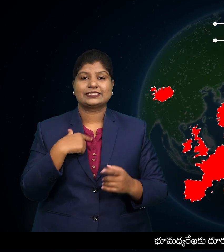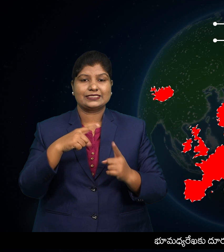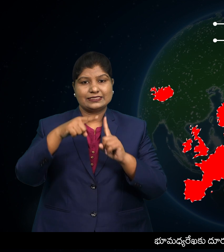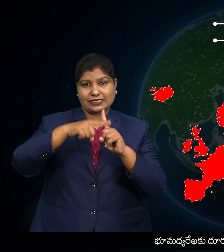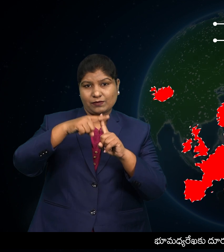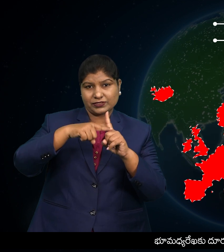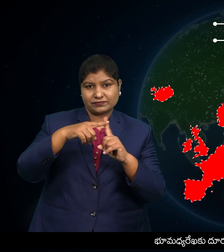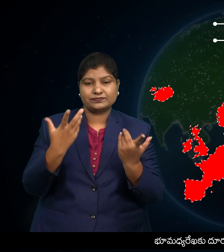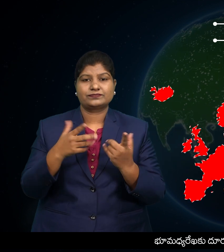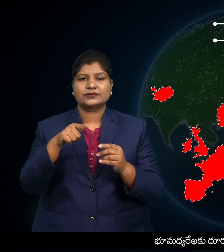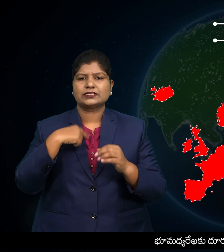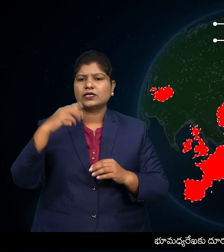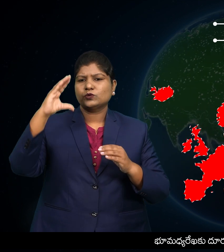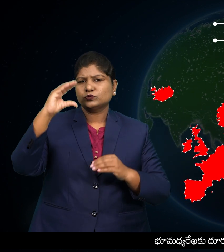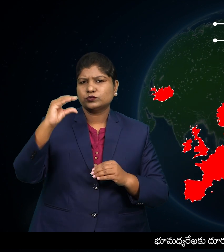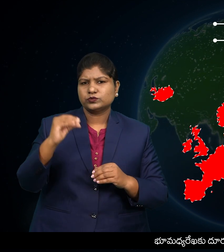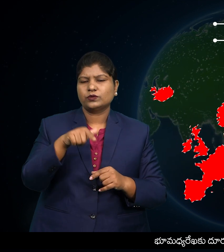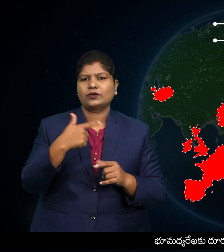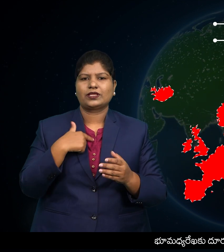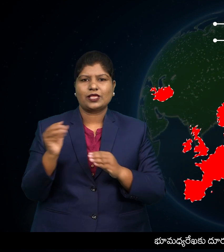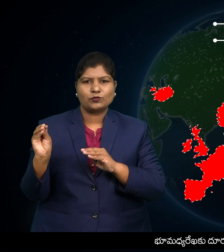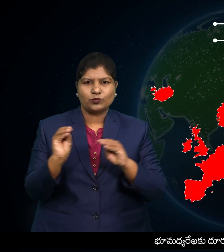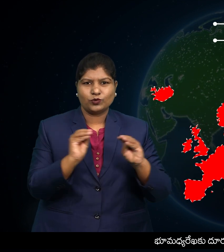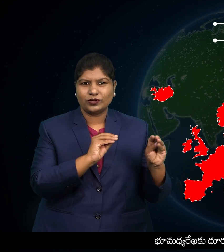భూమధ్యరేఖకు దూరంగా వెళ్లే కొద్దీ ఉష్ణోగ్రతలు తగ్గుతాయి.